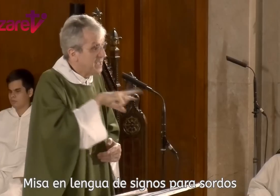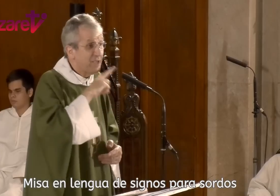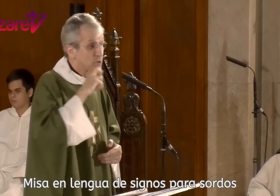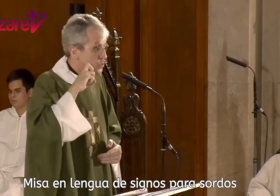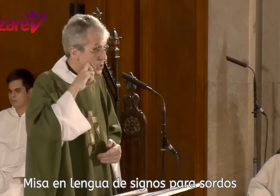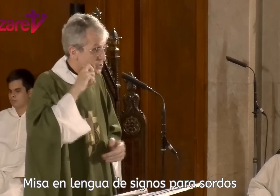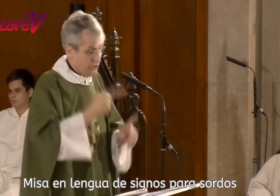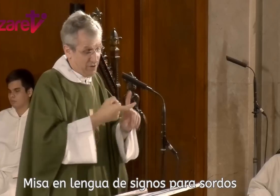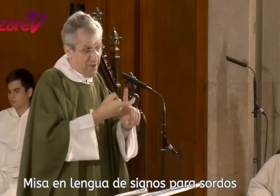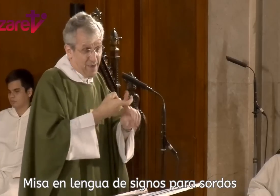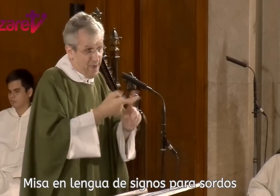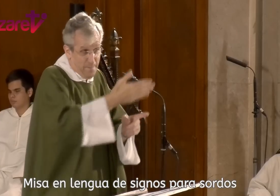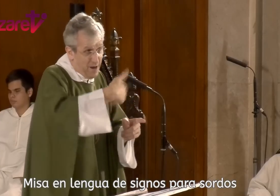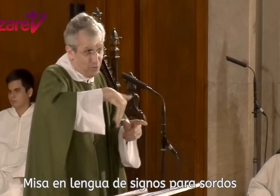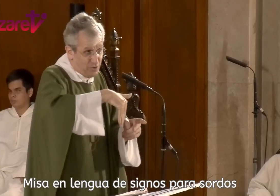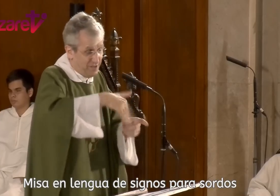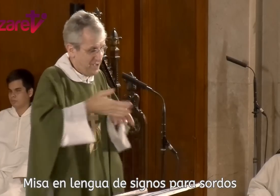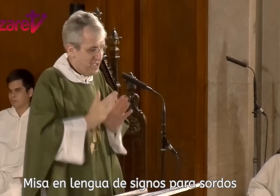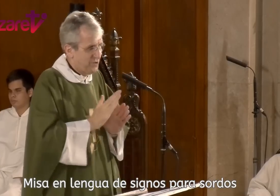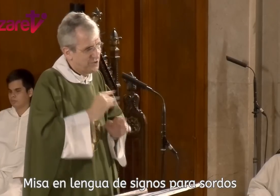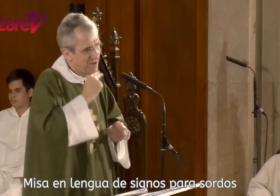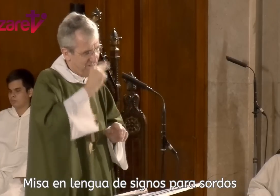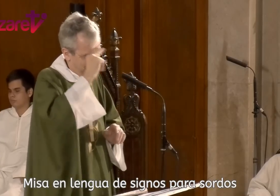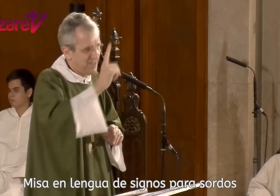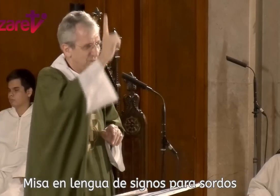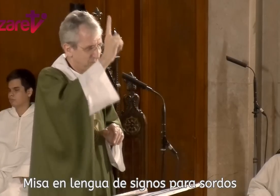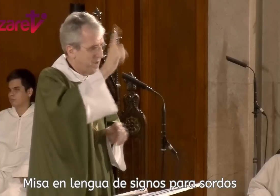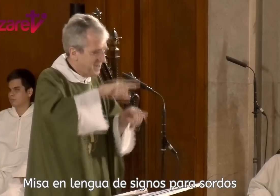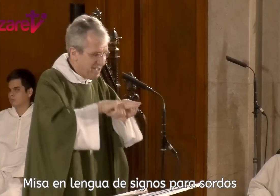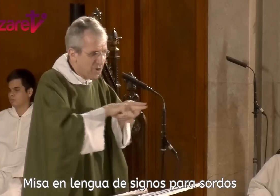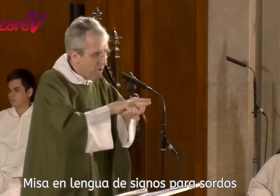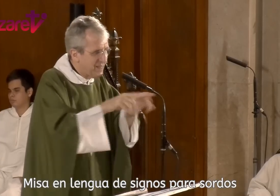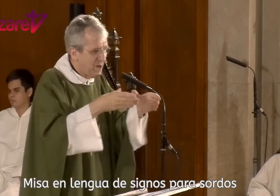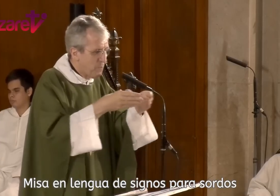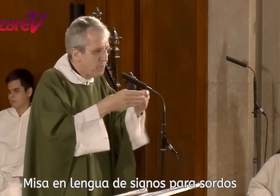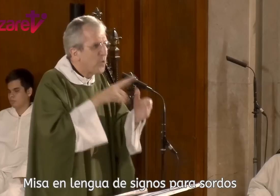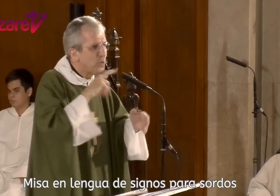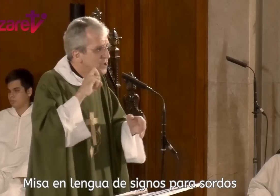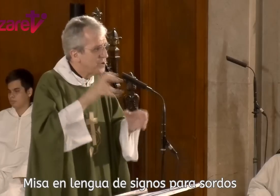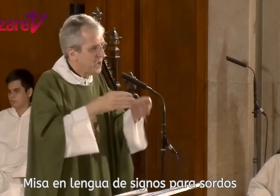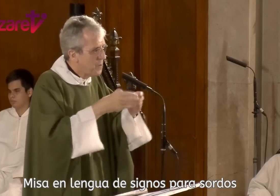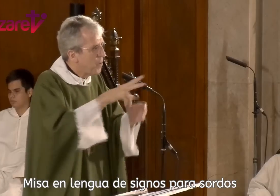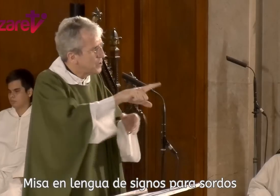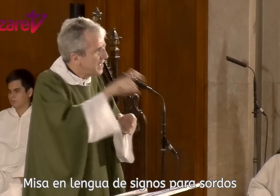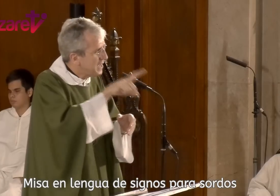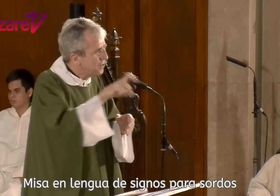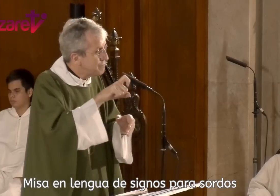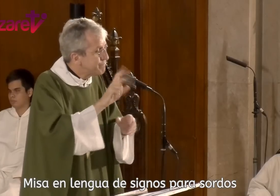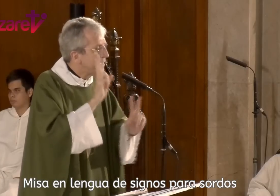que los judíos, hermanos, hijos de Dios Padre, igual del pueblo judío, el pueblo elegido,